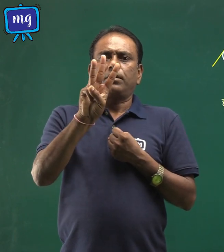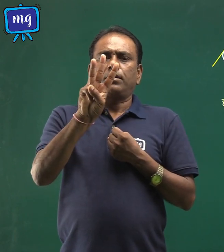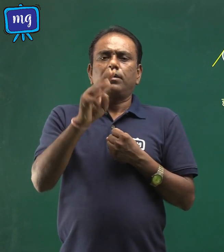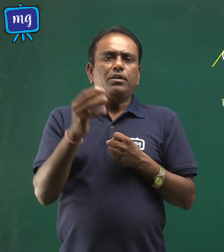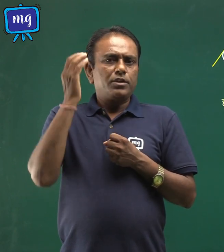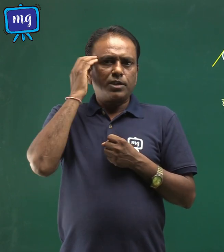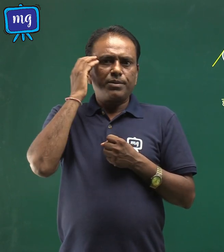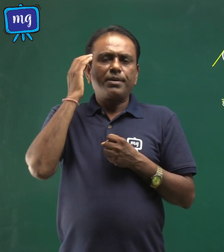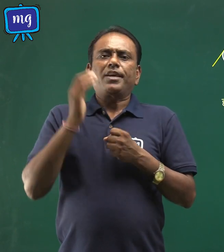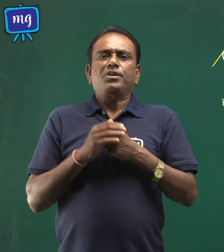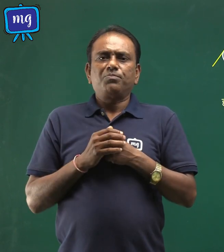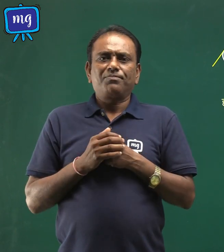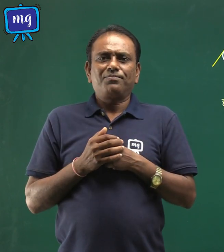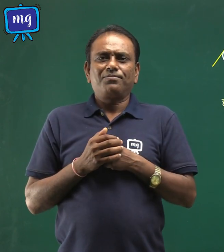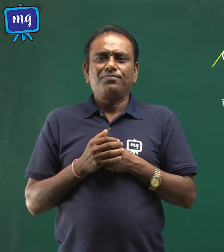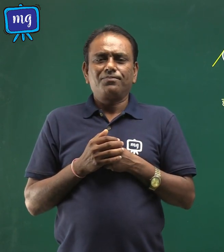समझ आ गया?